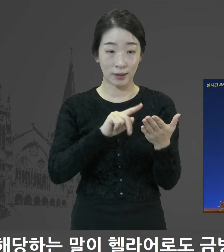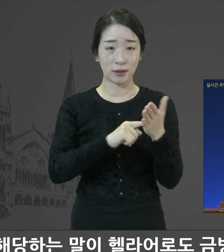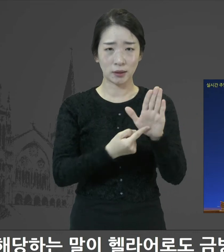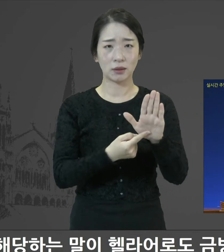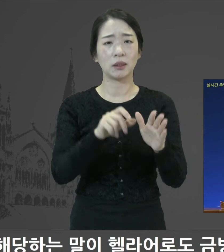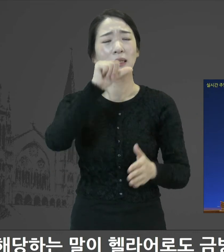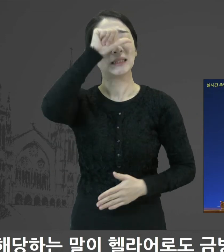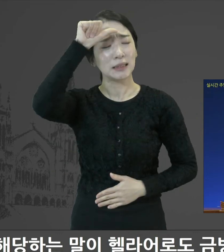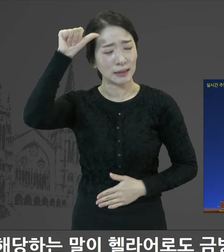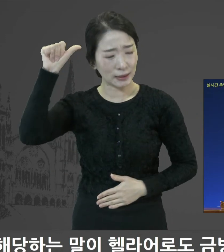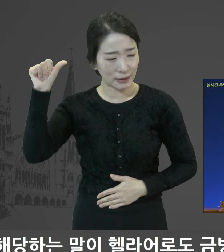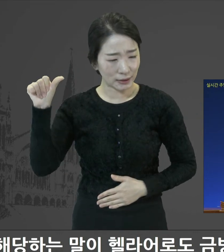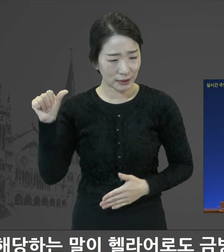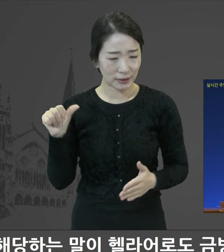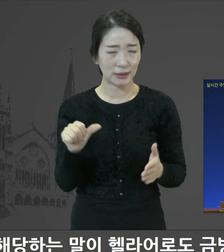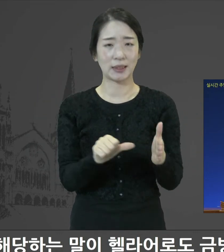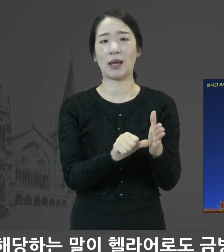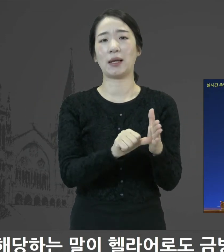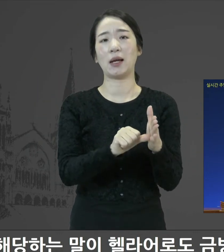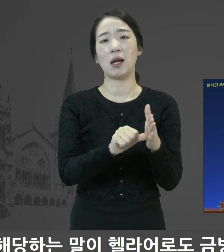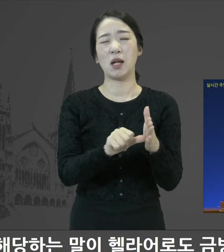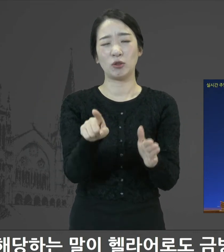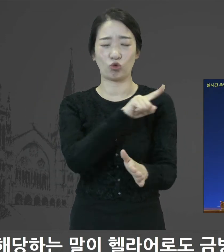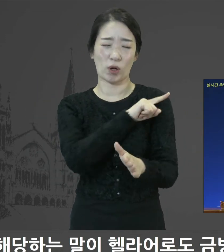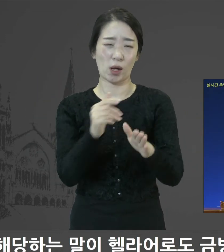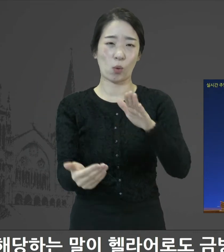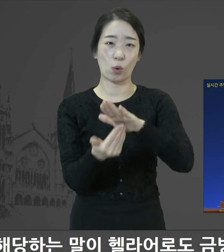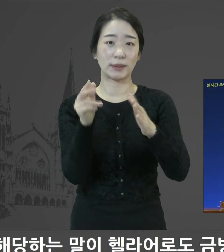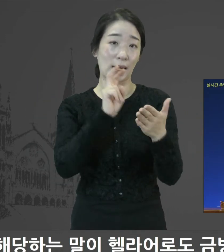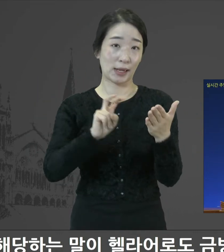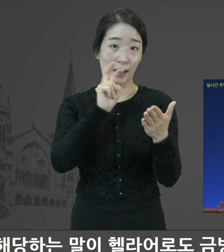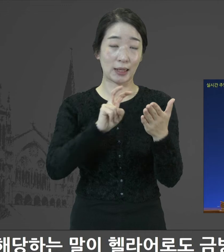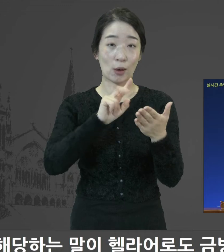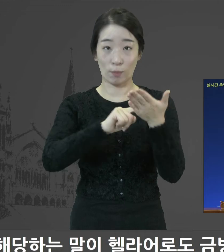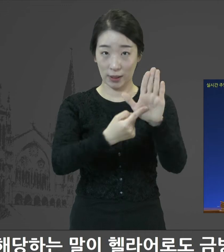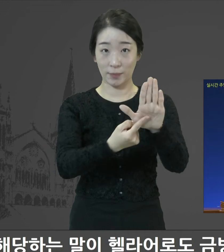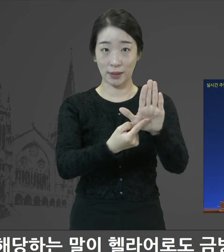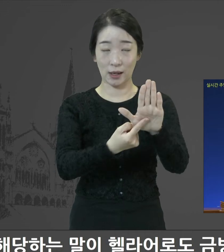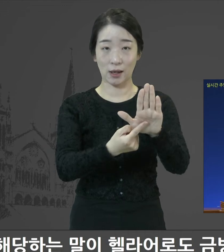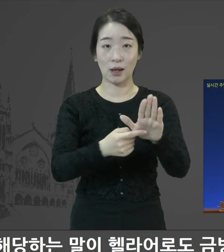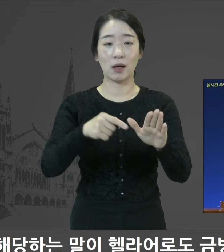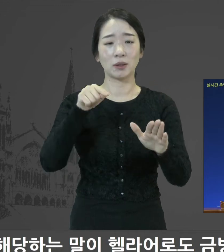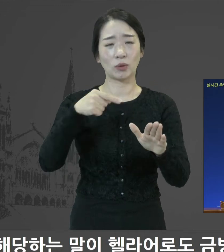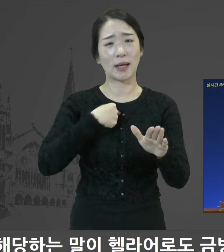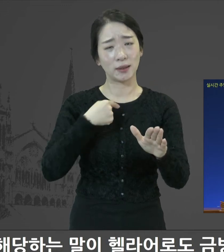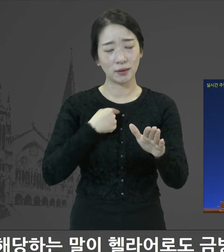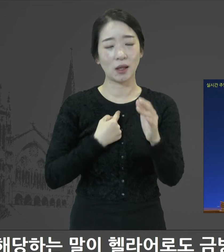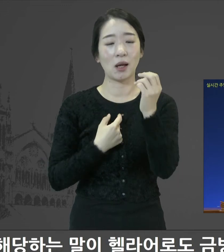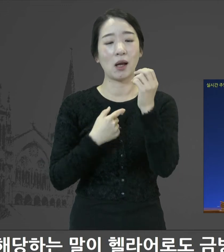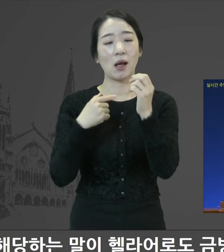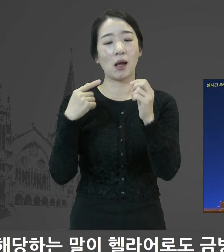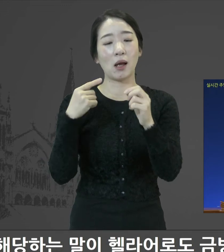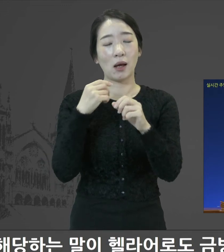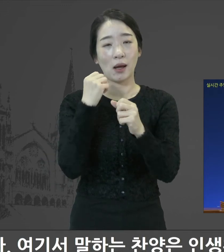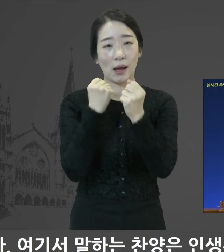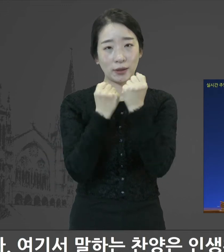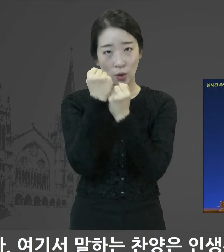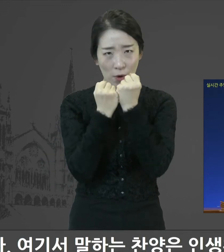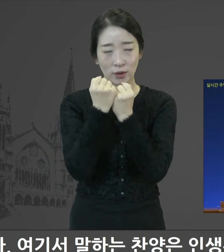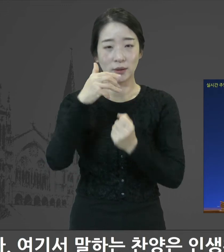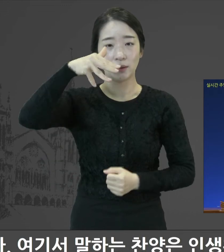인생 찬양입니다. 그래서 제가 이거 번역하면 저는 찬가라고 번역할 겁니다.